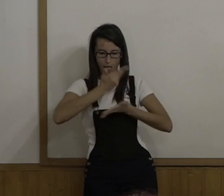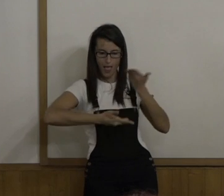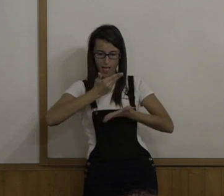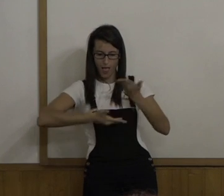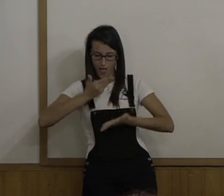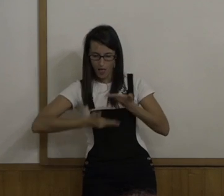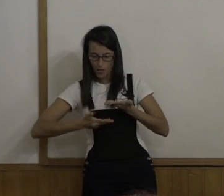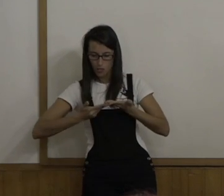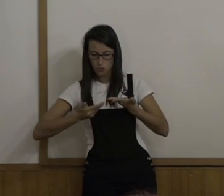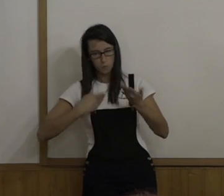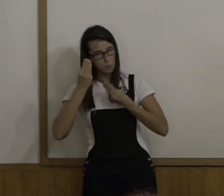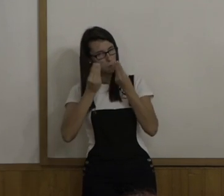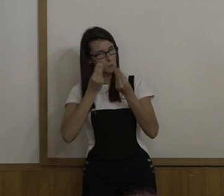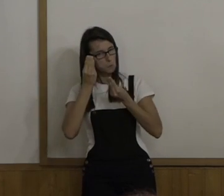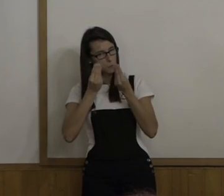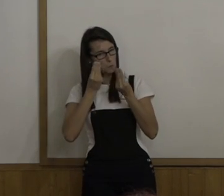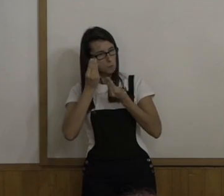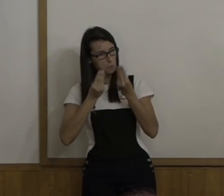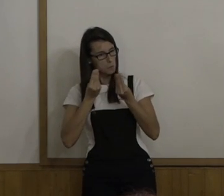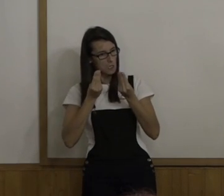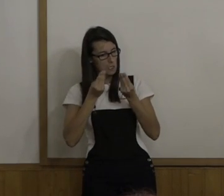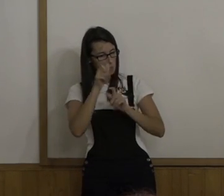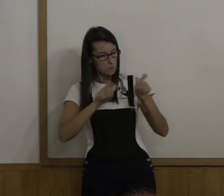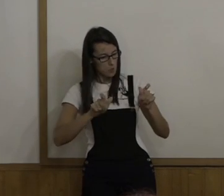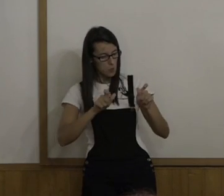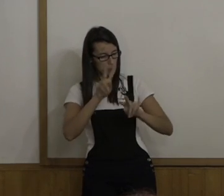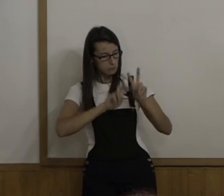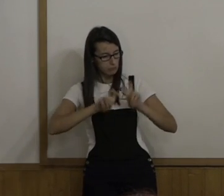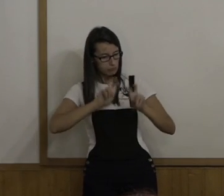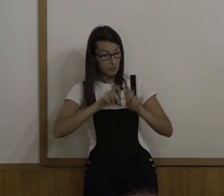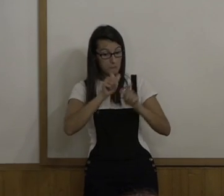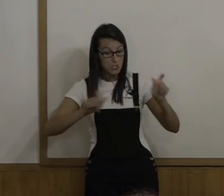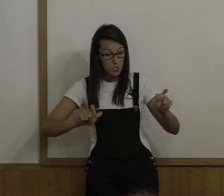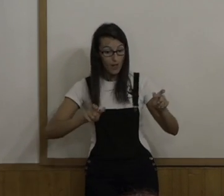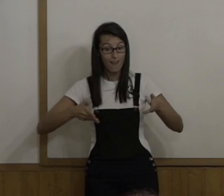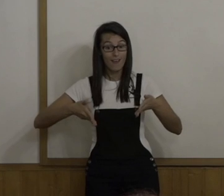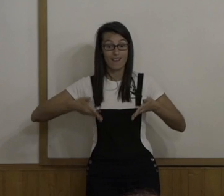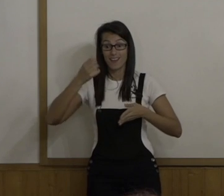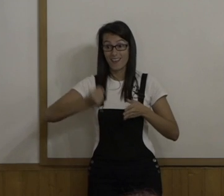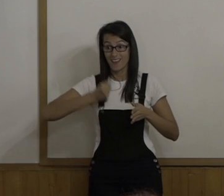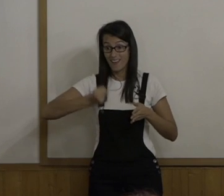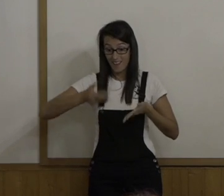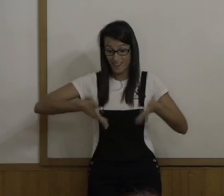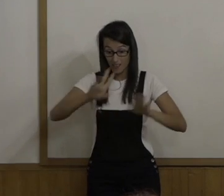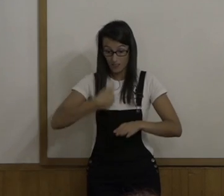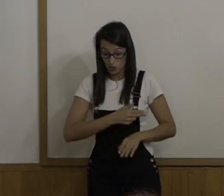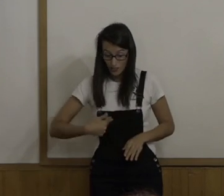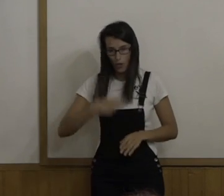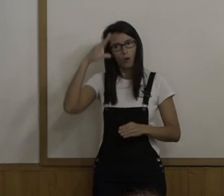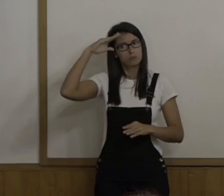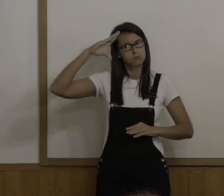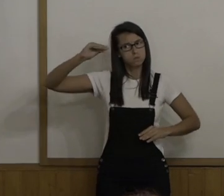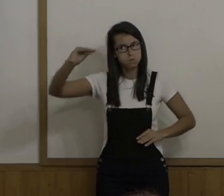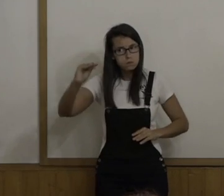que tenemos, bueno, pues gente que sabe muchísimo sobre el Camino de Santiago, y sobre, bueno,